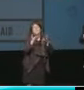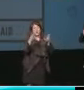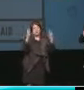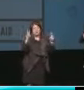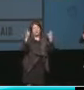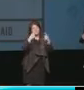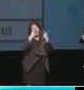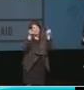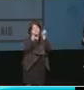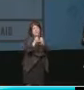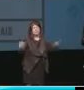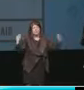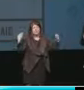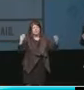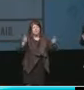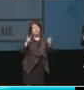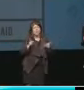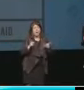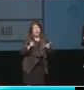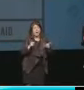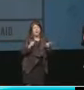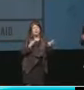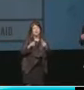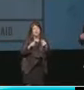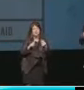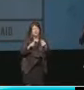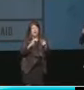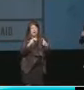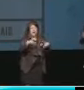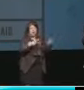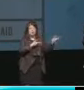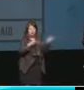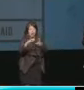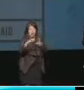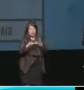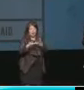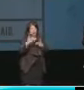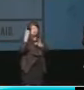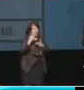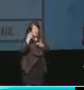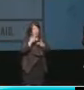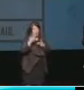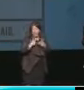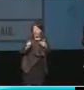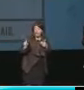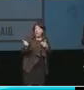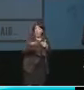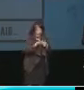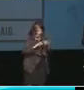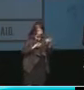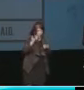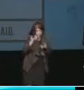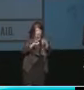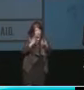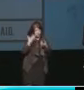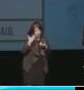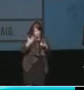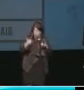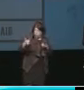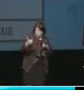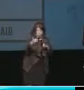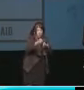con i propri cellulari potranno giocare a disegnare il loro avatar a seconda scegliendo fra gli stili di diversi